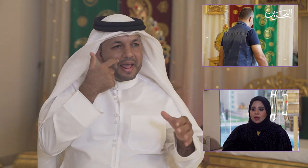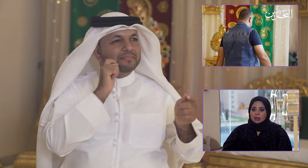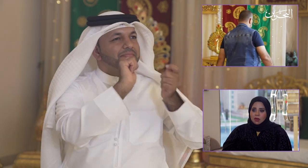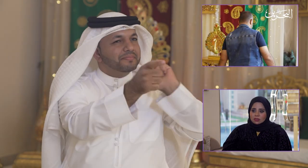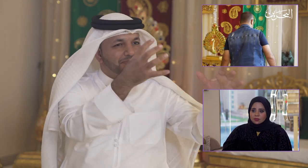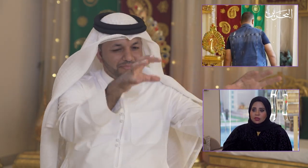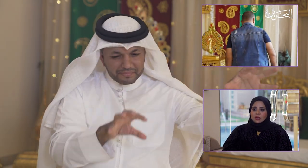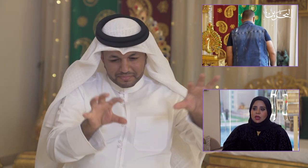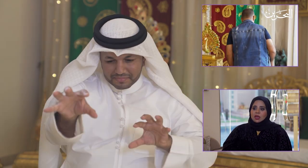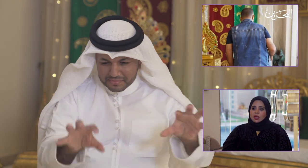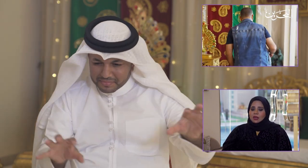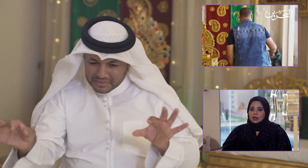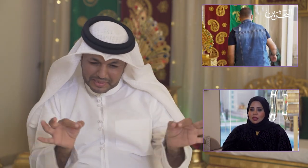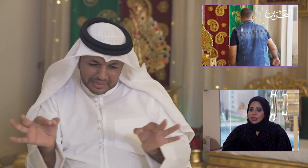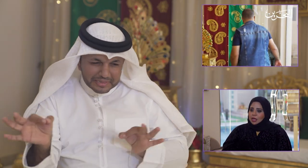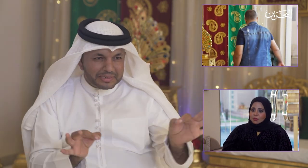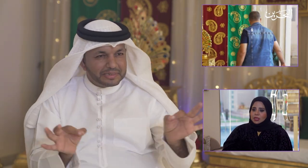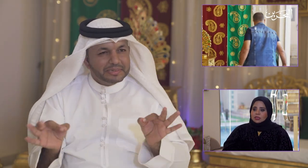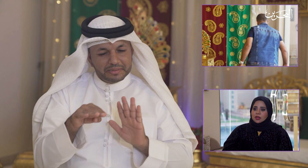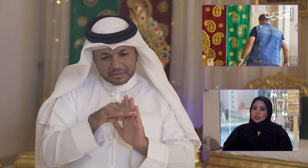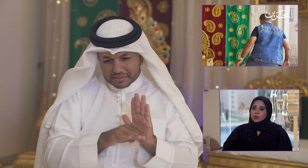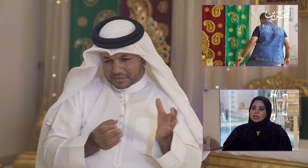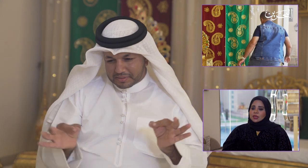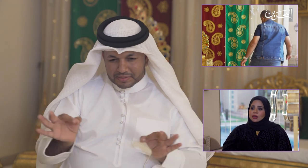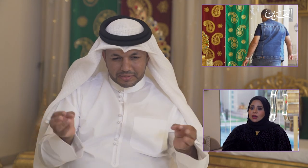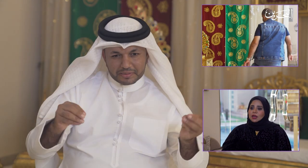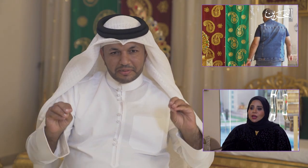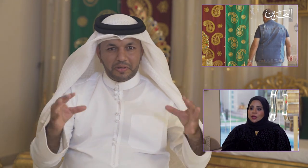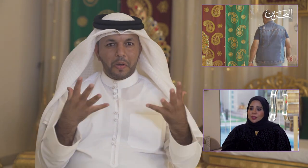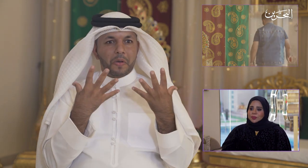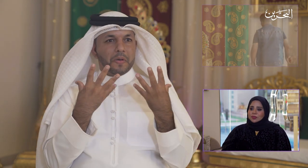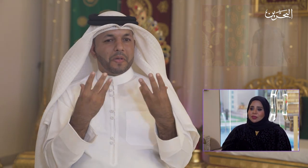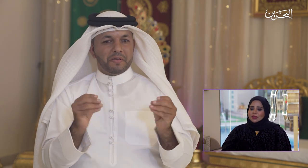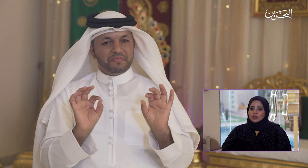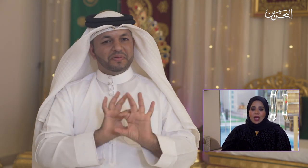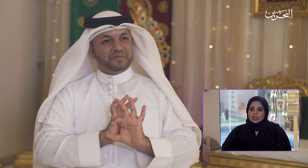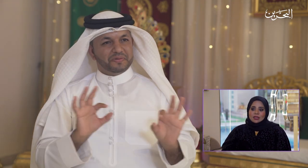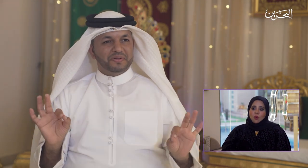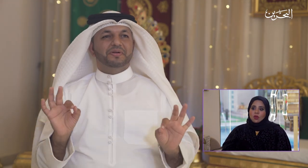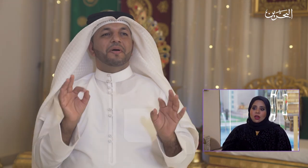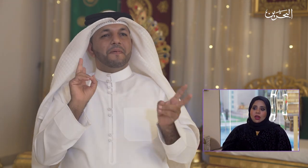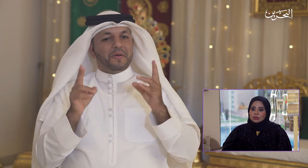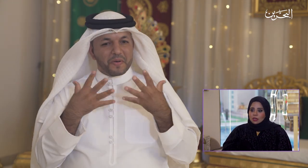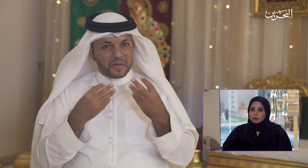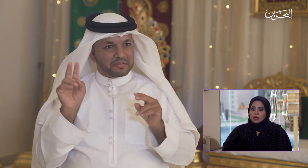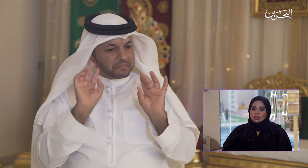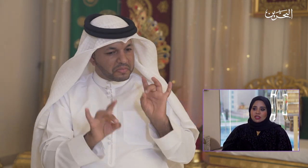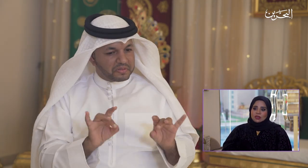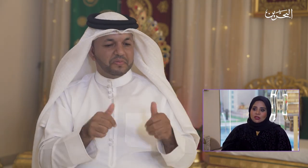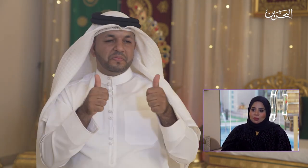نمط خاص فيه، يركب له ديزاينات معينة، حس انه اللمسات الابداعيه جدا